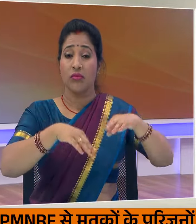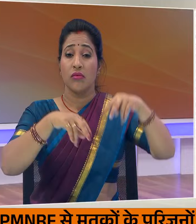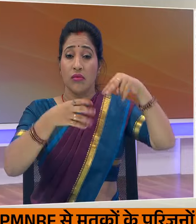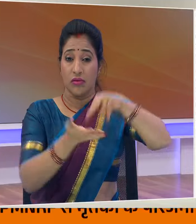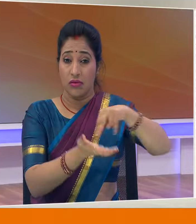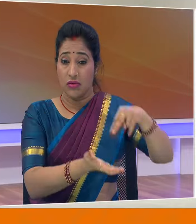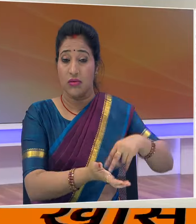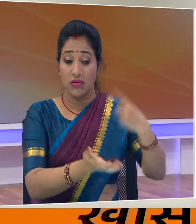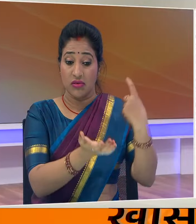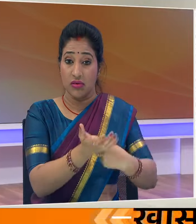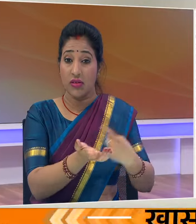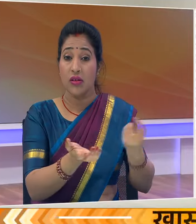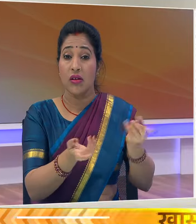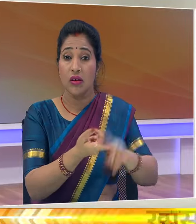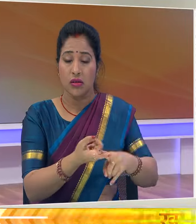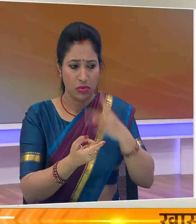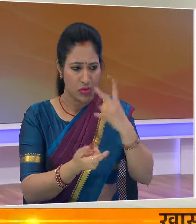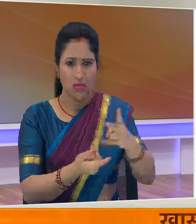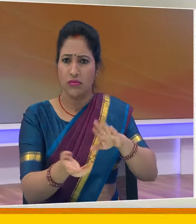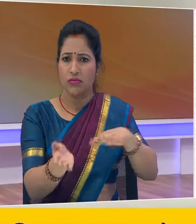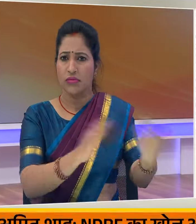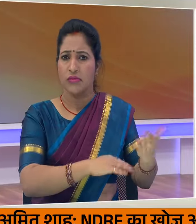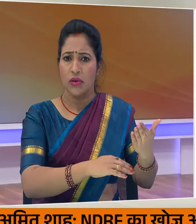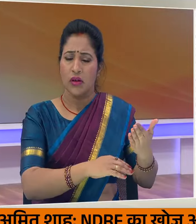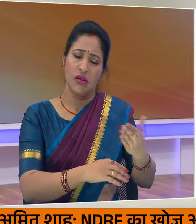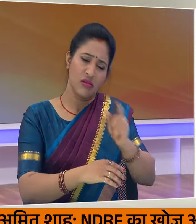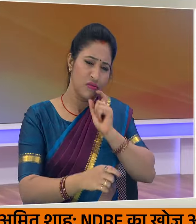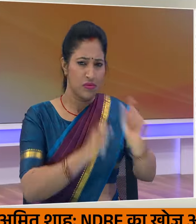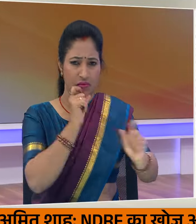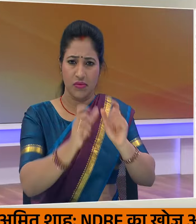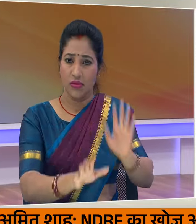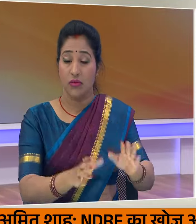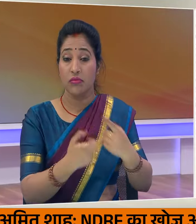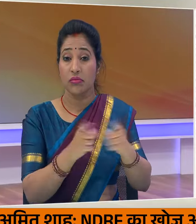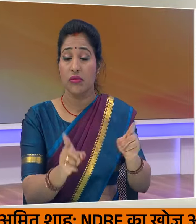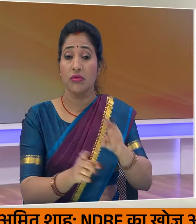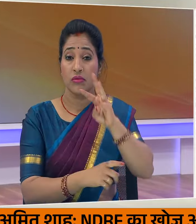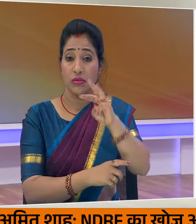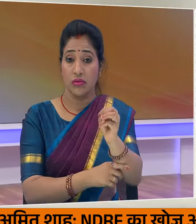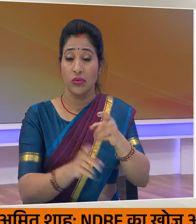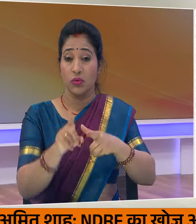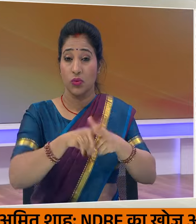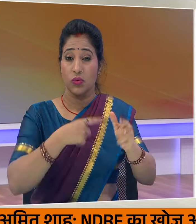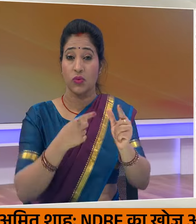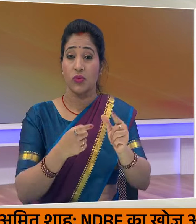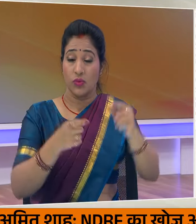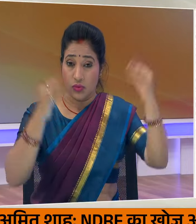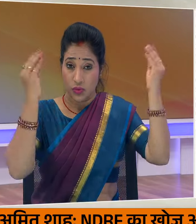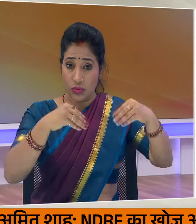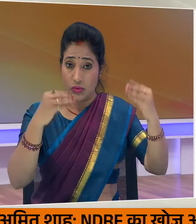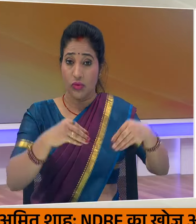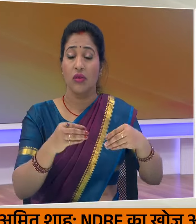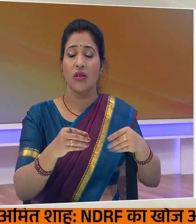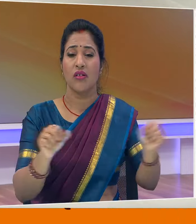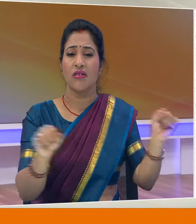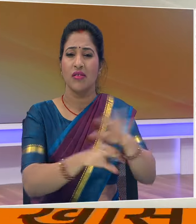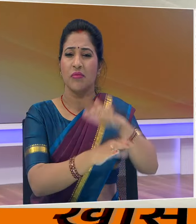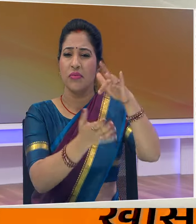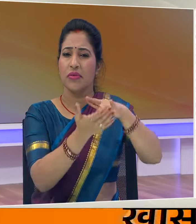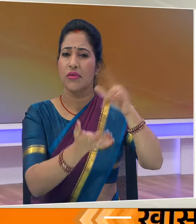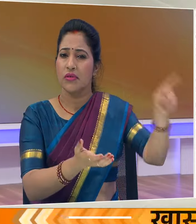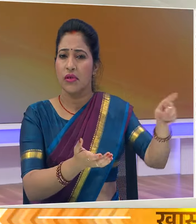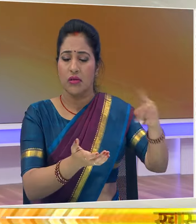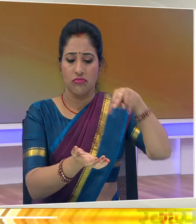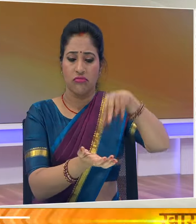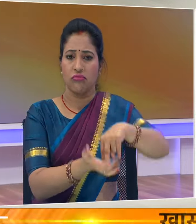हुई हादसा नहीं हत्या के लिए जिम्मेदार ठहराते हैं और 30 जुलाई को जंतर मंतर में उनके साथ खड़े हो जाते हैं। कुछ दिन पहले